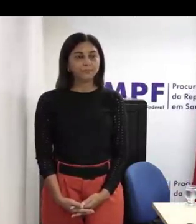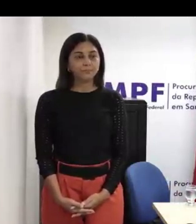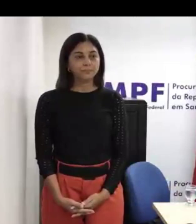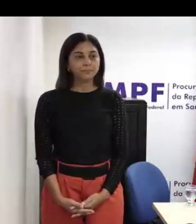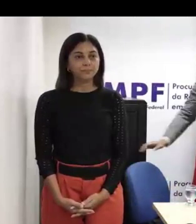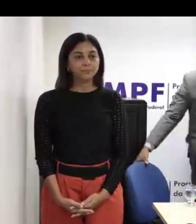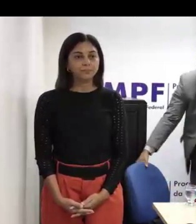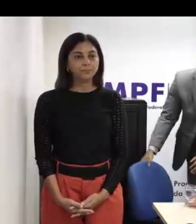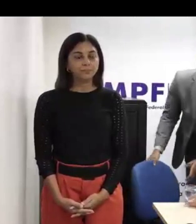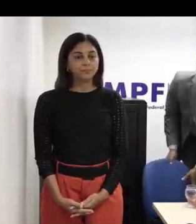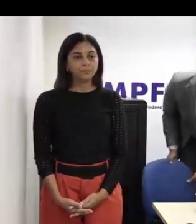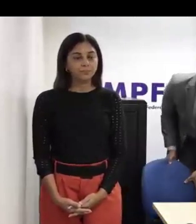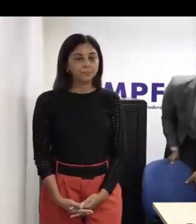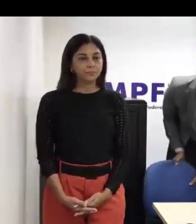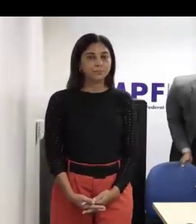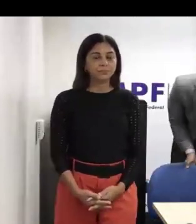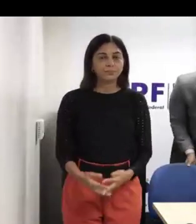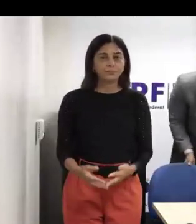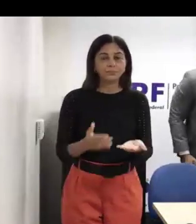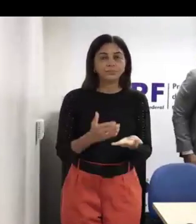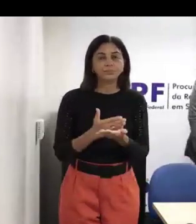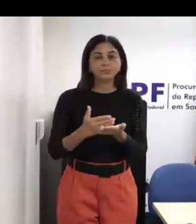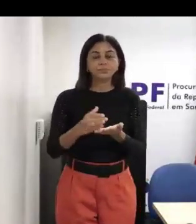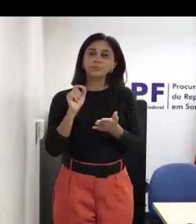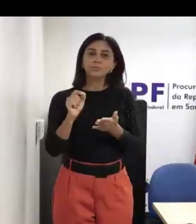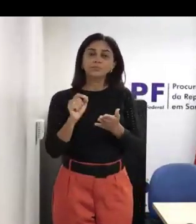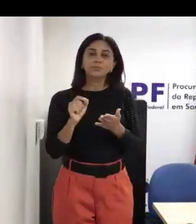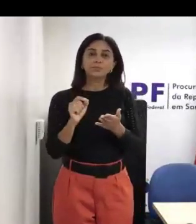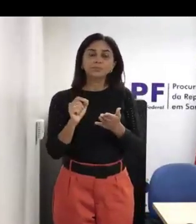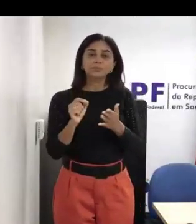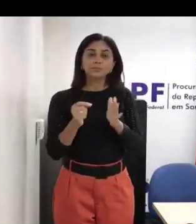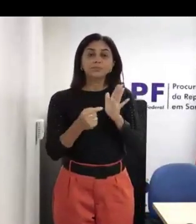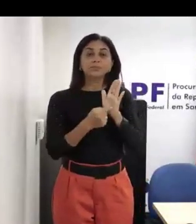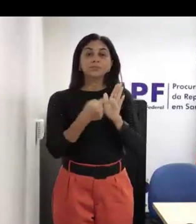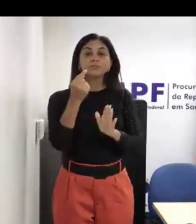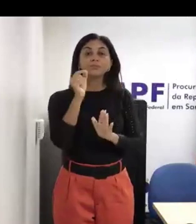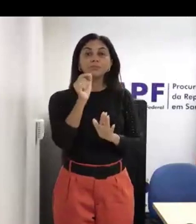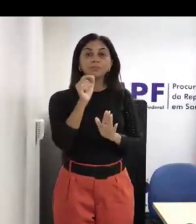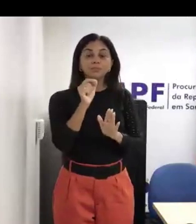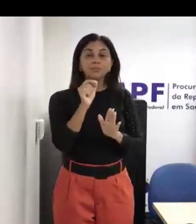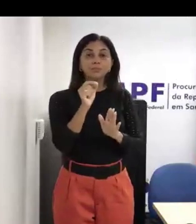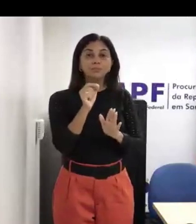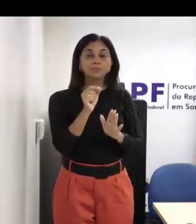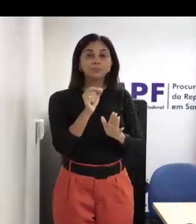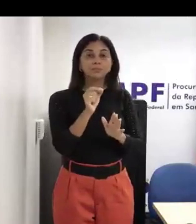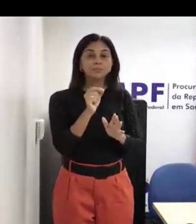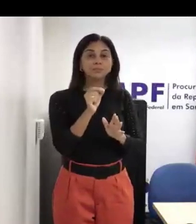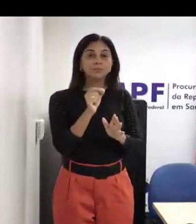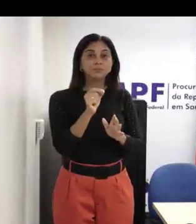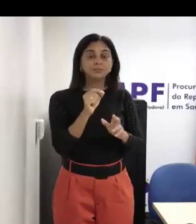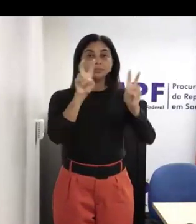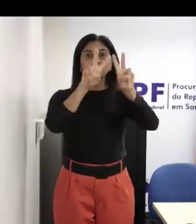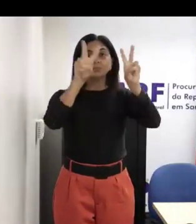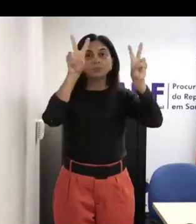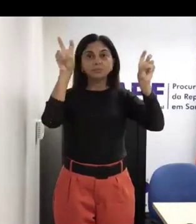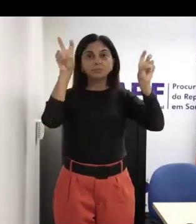e dando continuidade a nosso evento iremos para a primeira mesa que tem como temática combate aos crimes